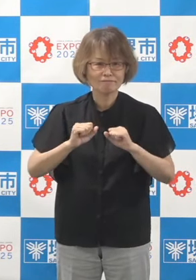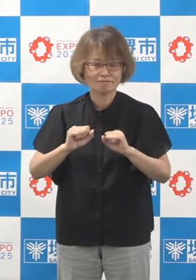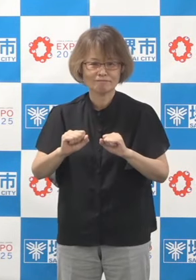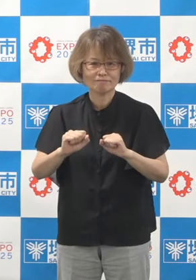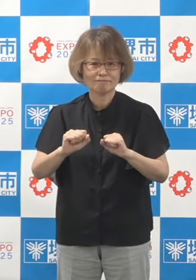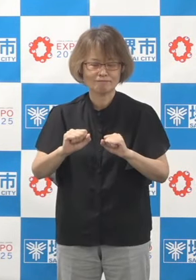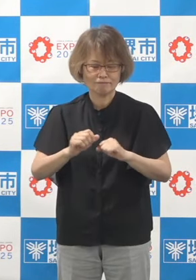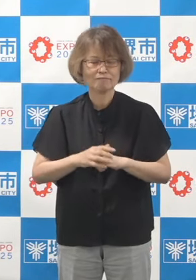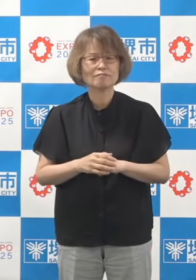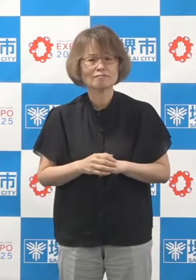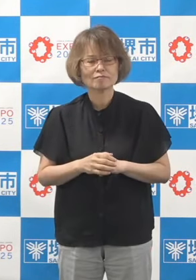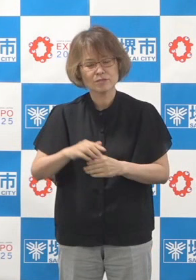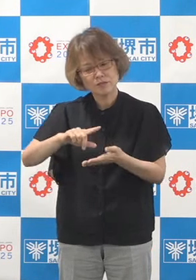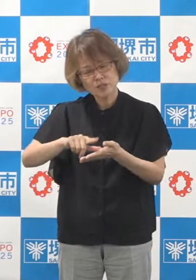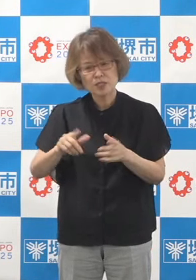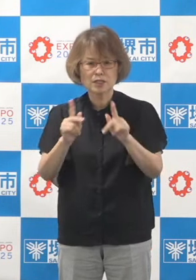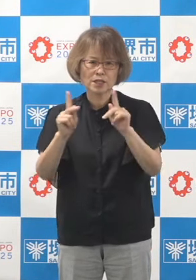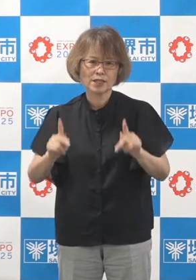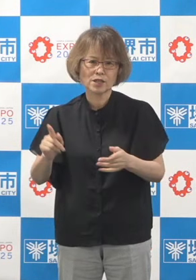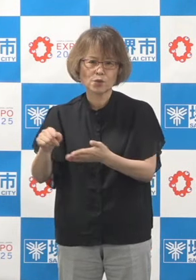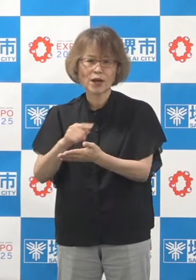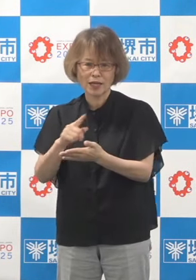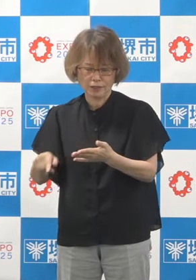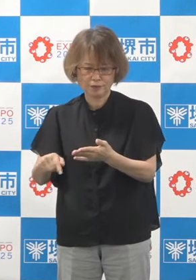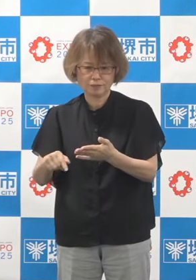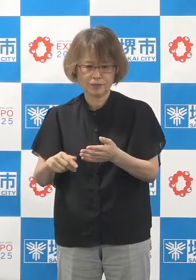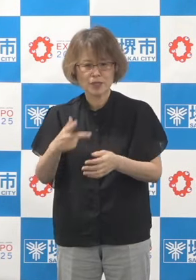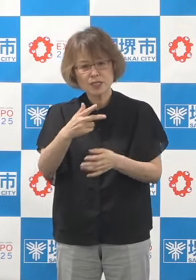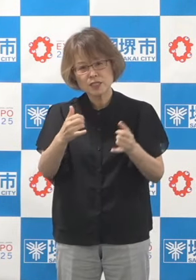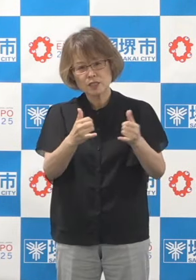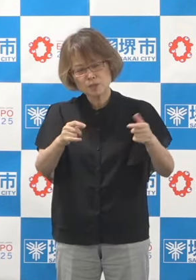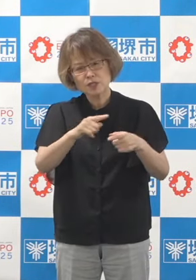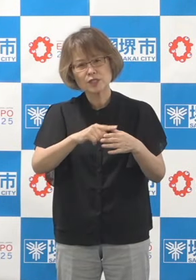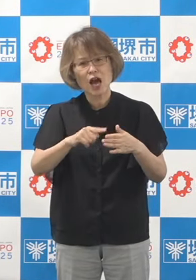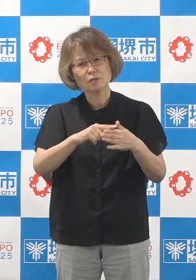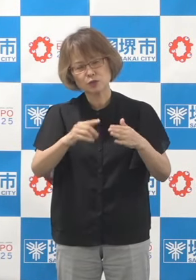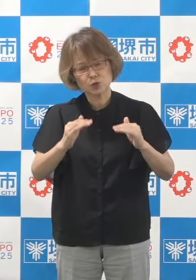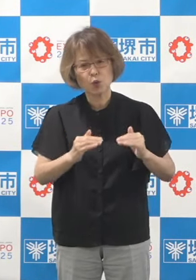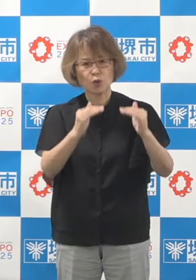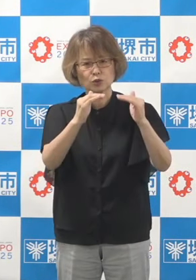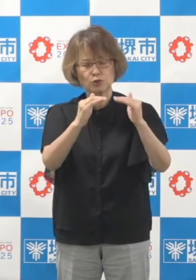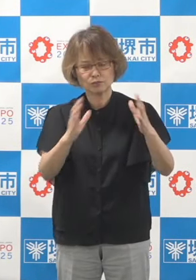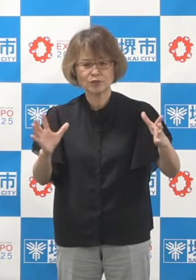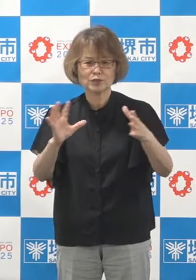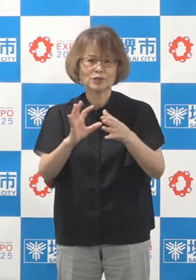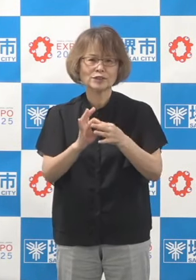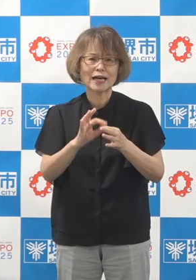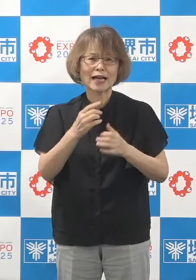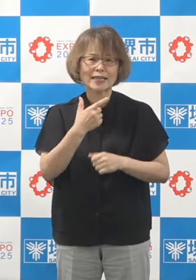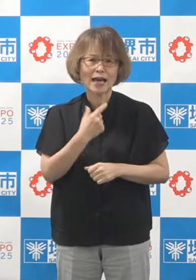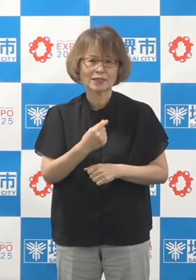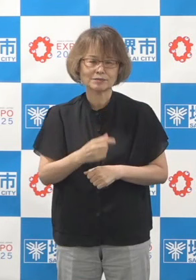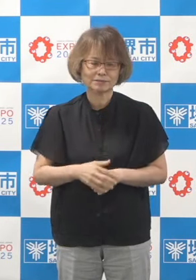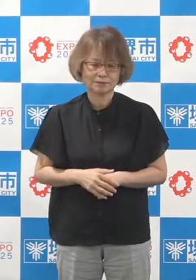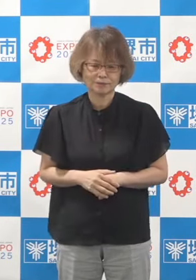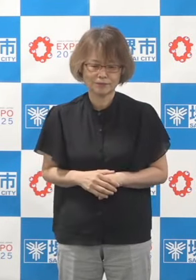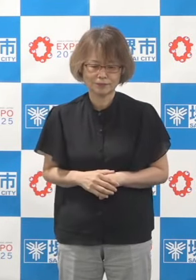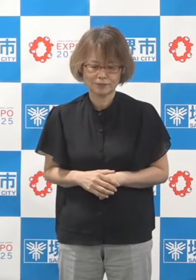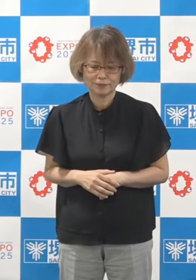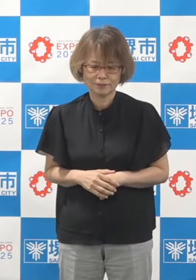らに地域課題の解決、そして市民サービスの向上につなげたいと考えております。